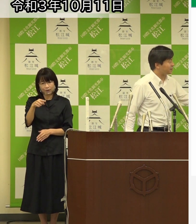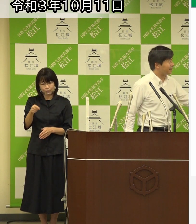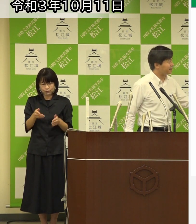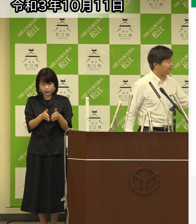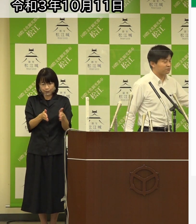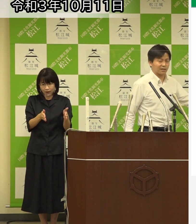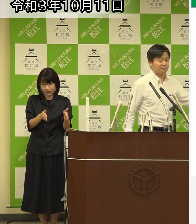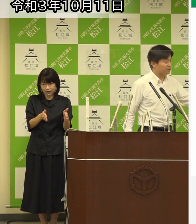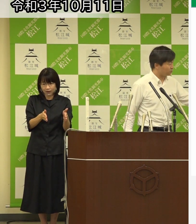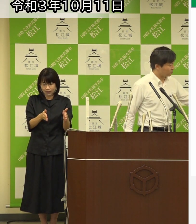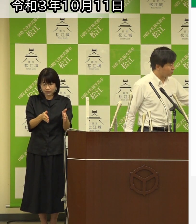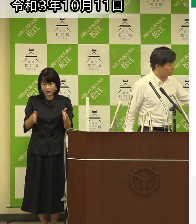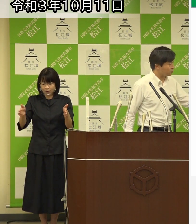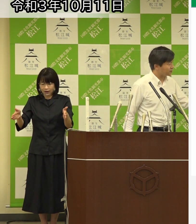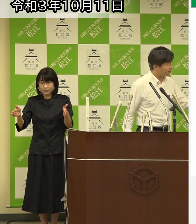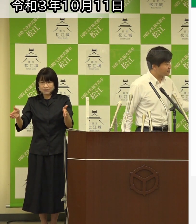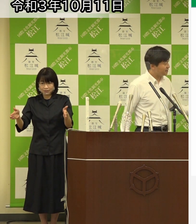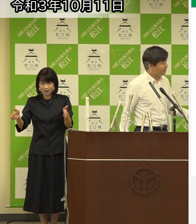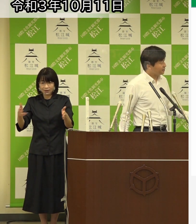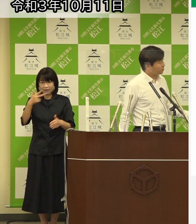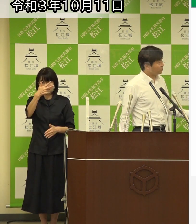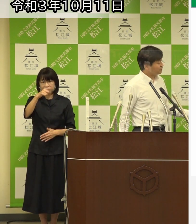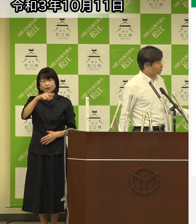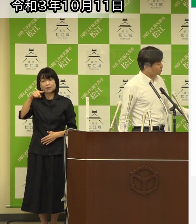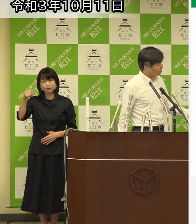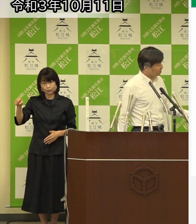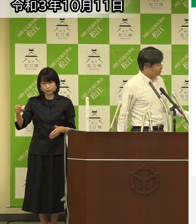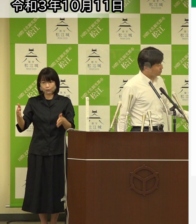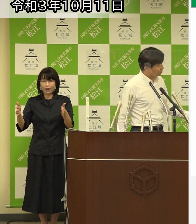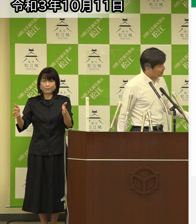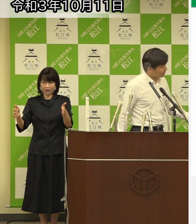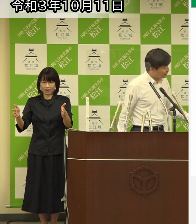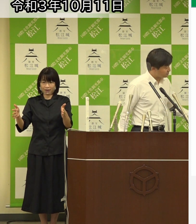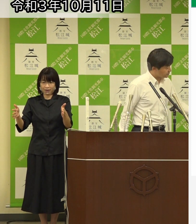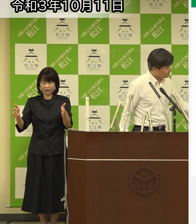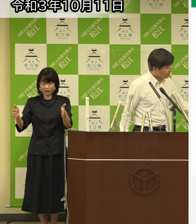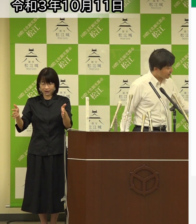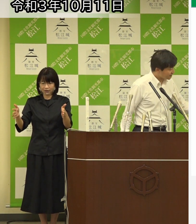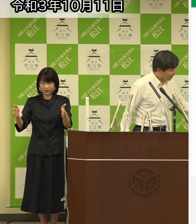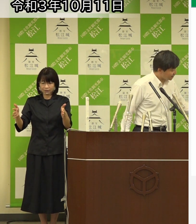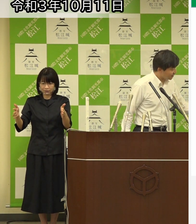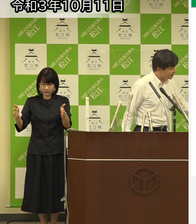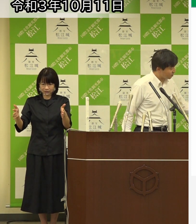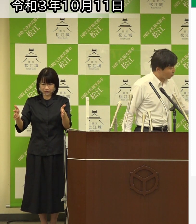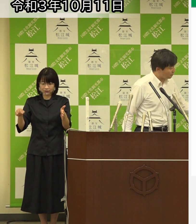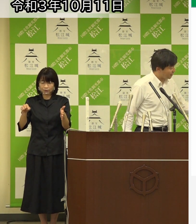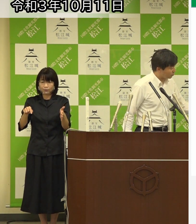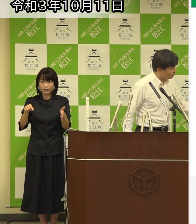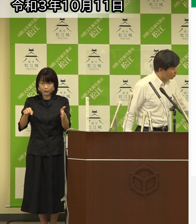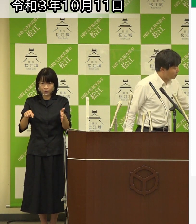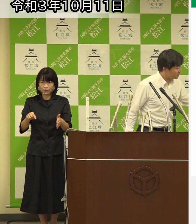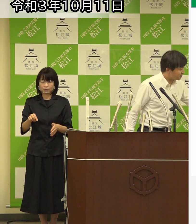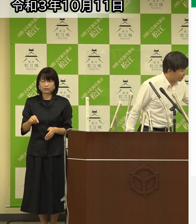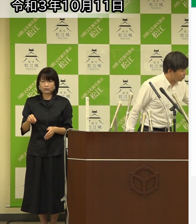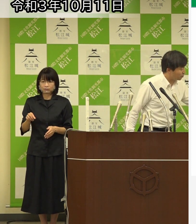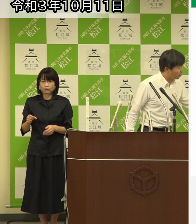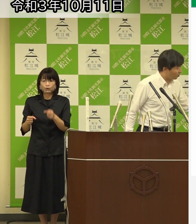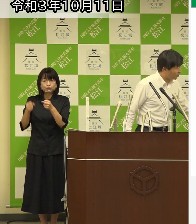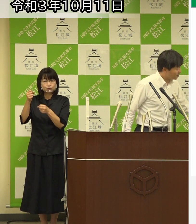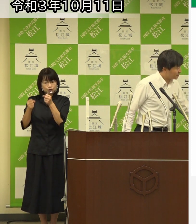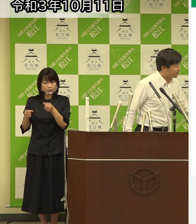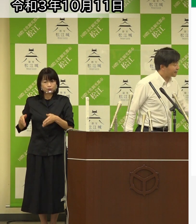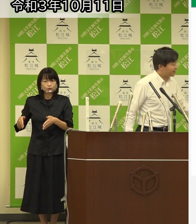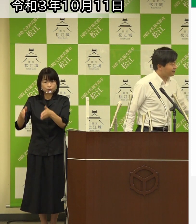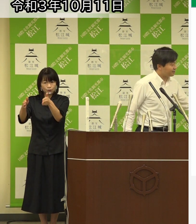という道路幅大体約7メートルという状態です。これを今この都市計画の中では 3.0 メートルの車道